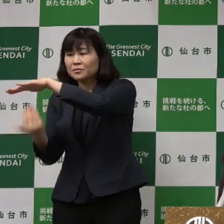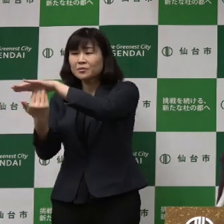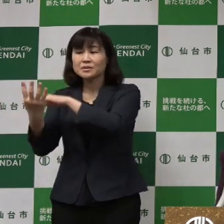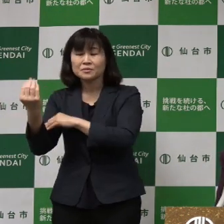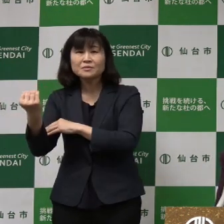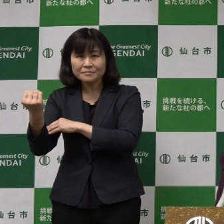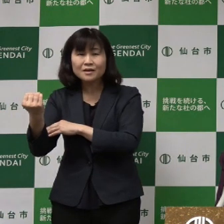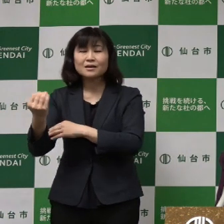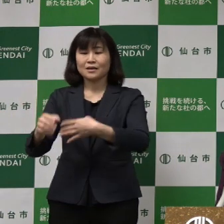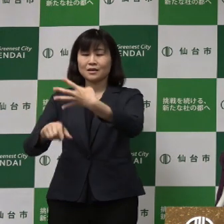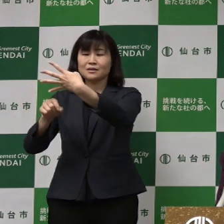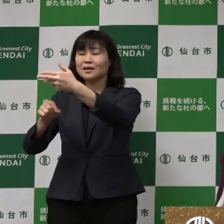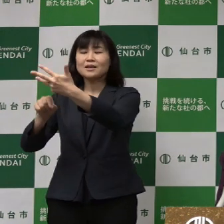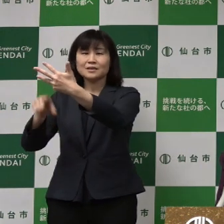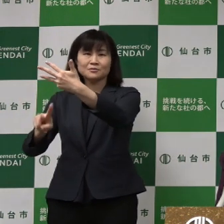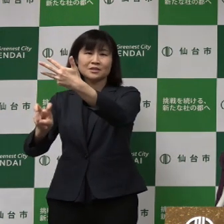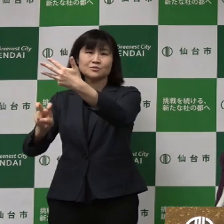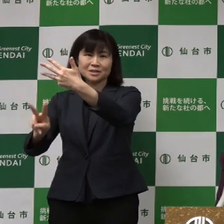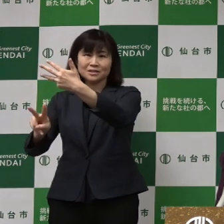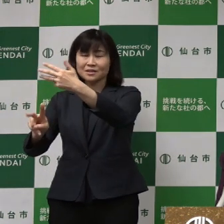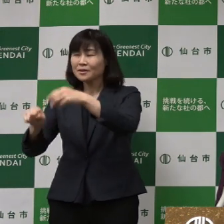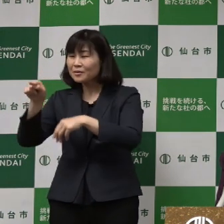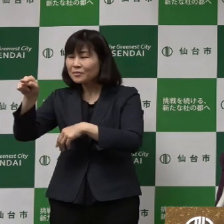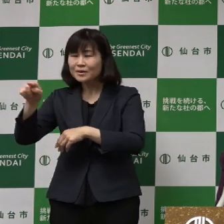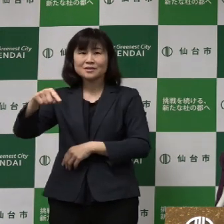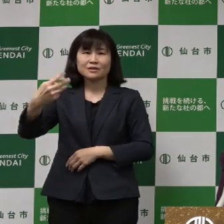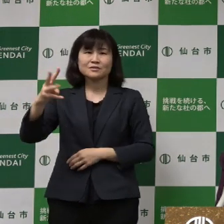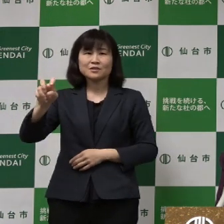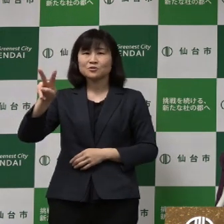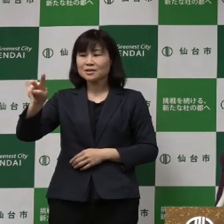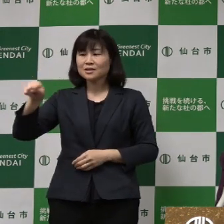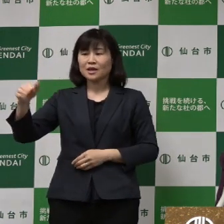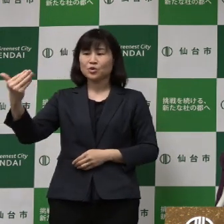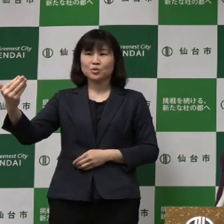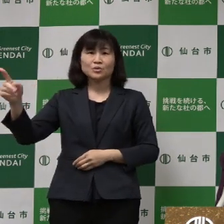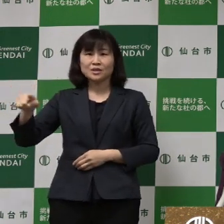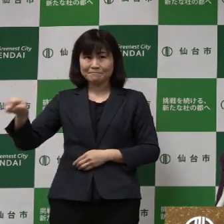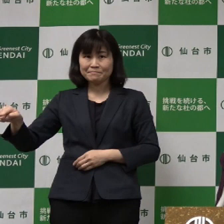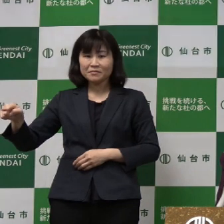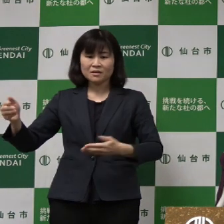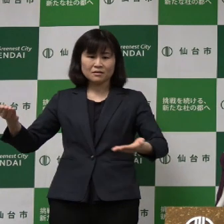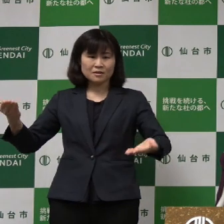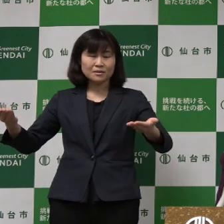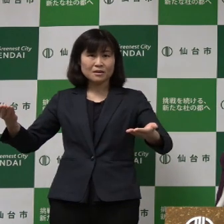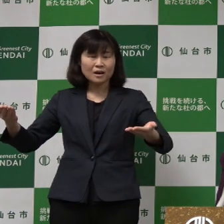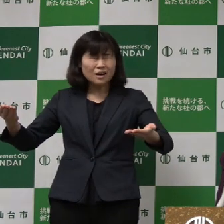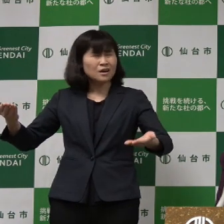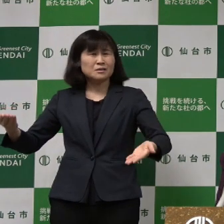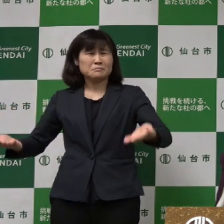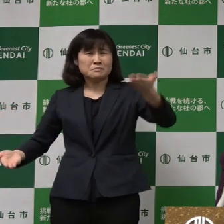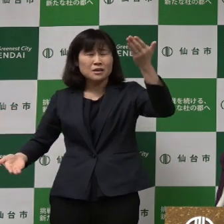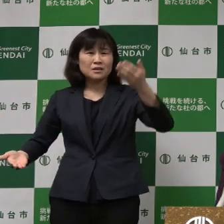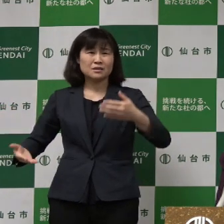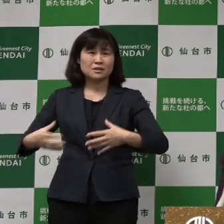ですが、8月22日時点で 142.9 人であったことと比較いたしますと、今